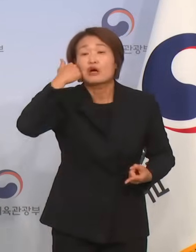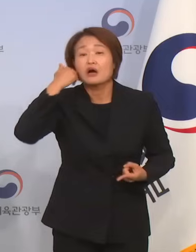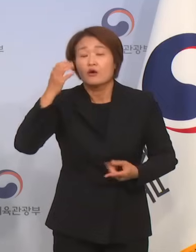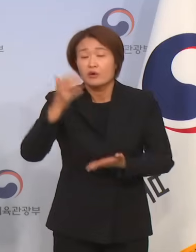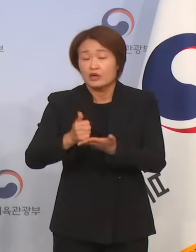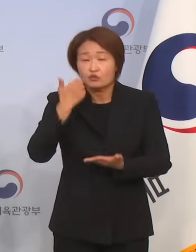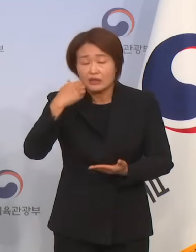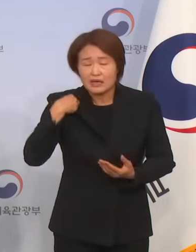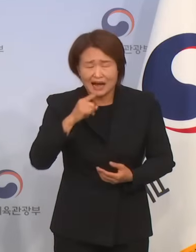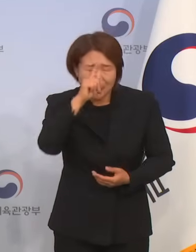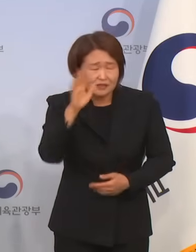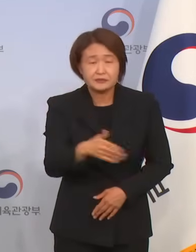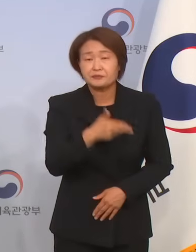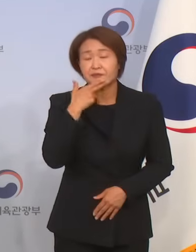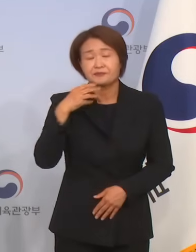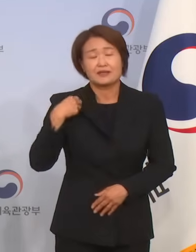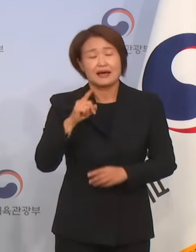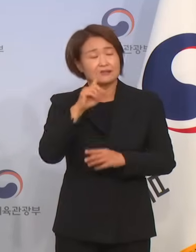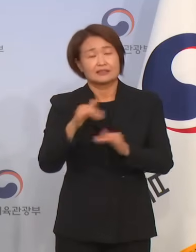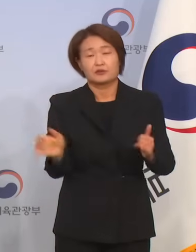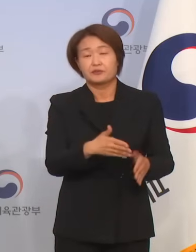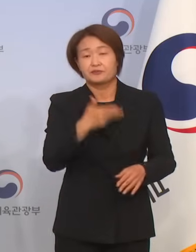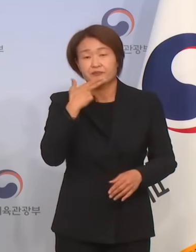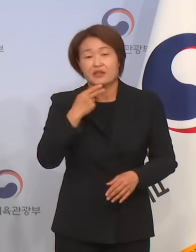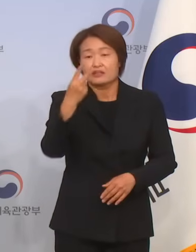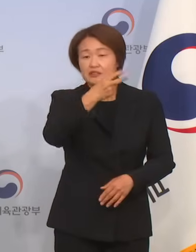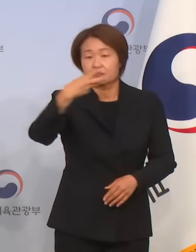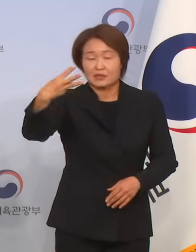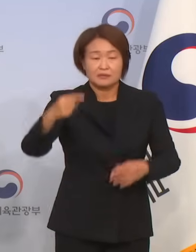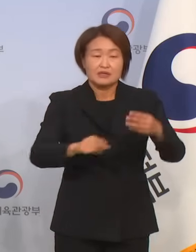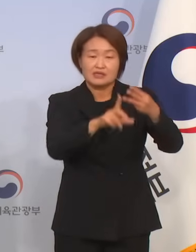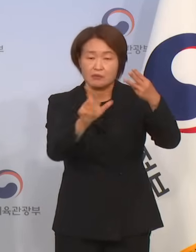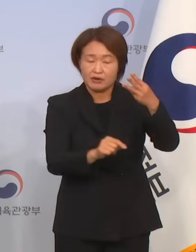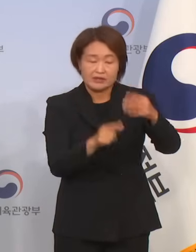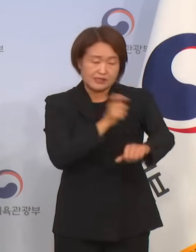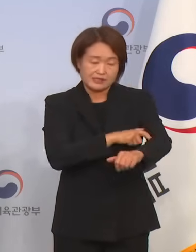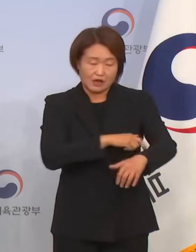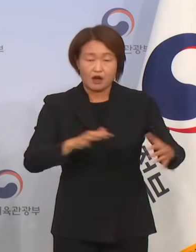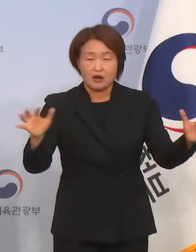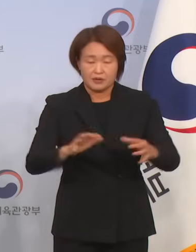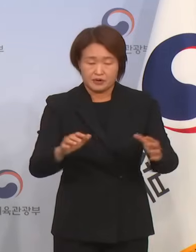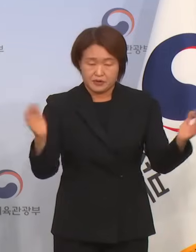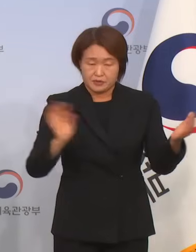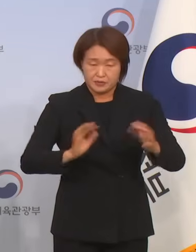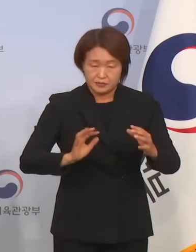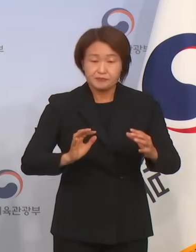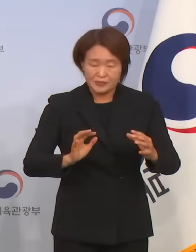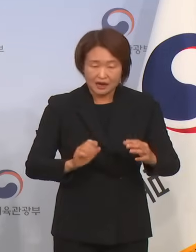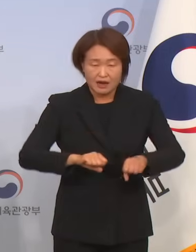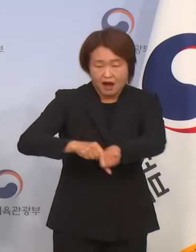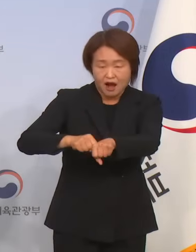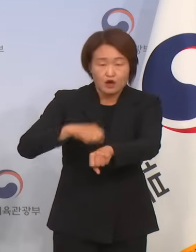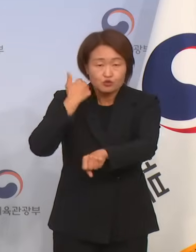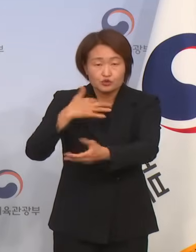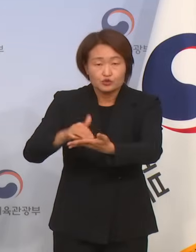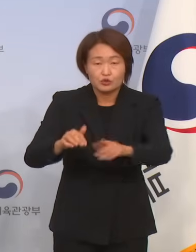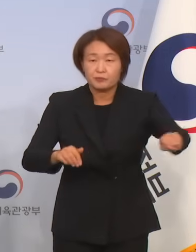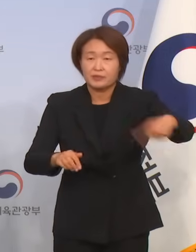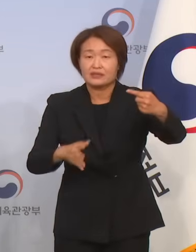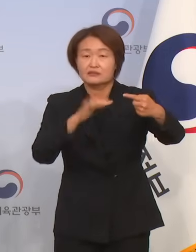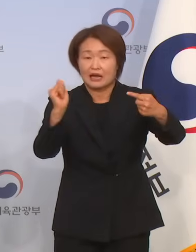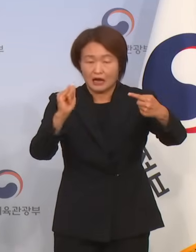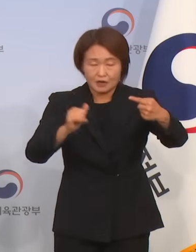않았습니다. 축구협회는 23년 3월 이사회를 열고 징계 중인 축구인 100명을